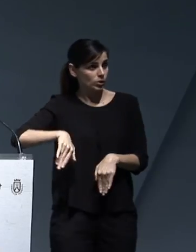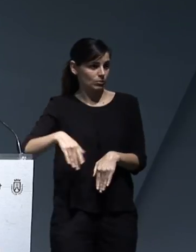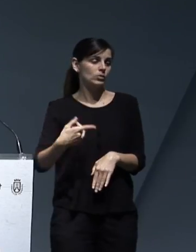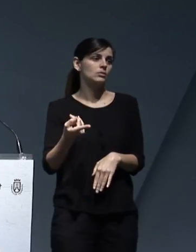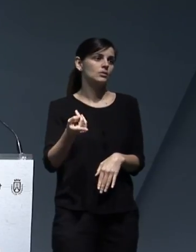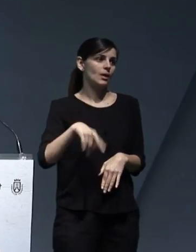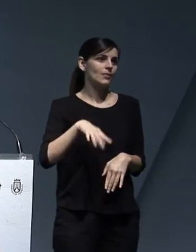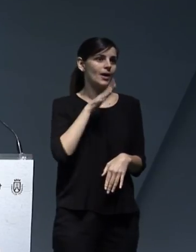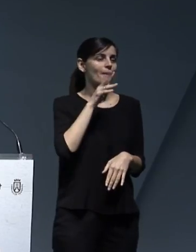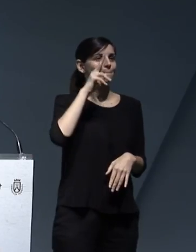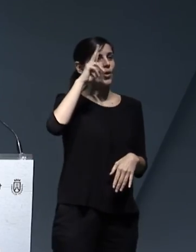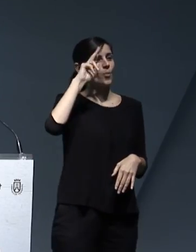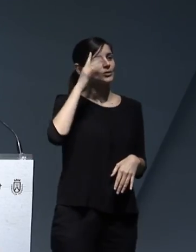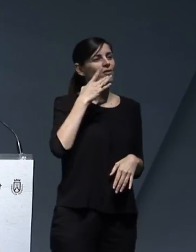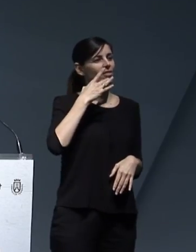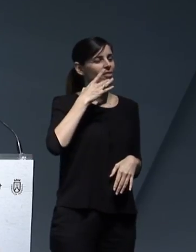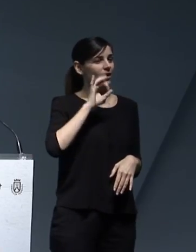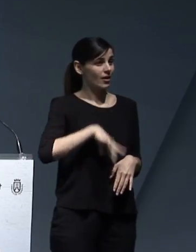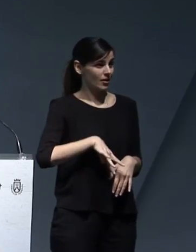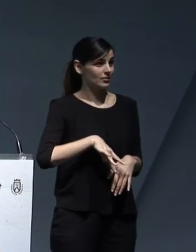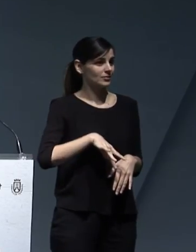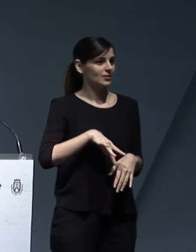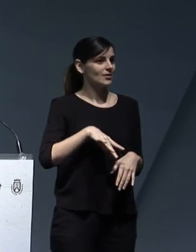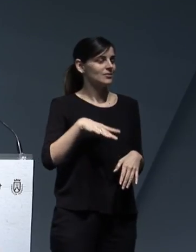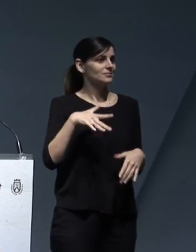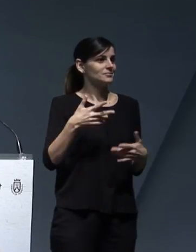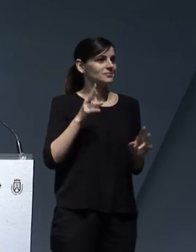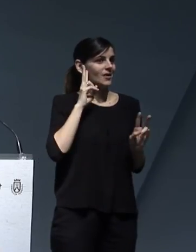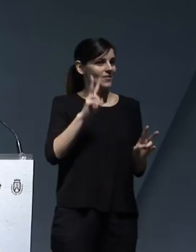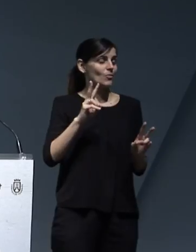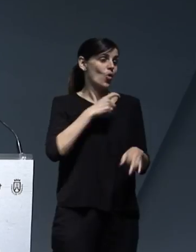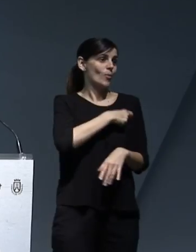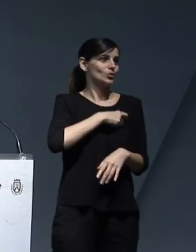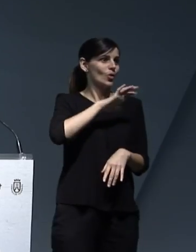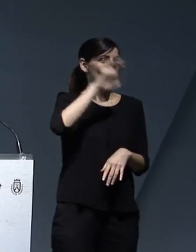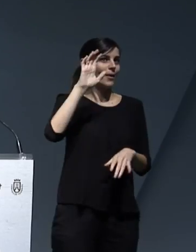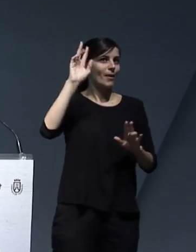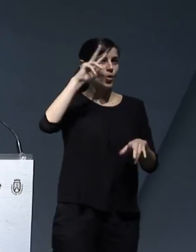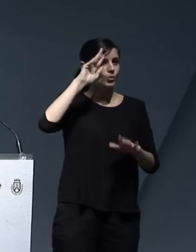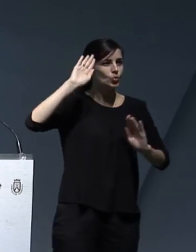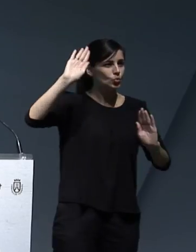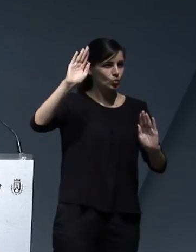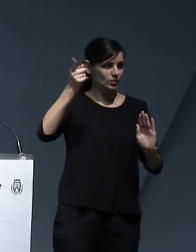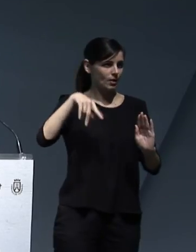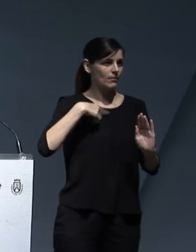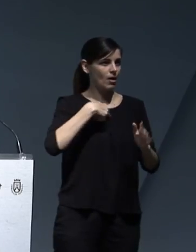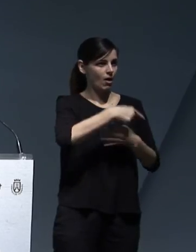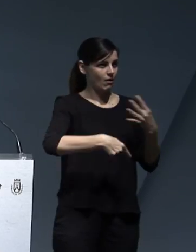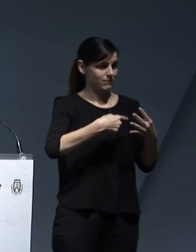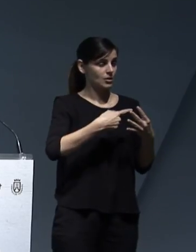y por último, la preocupación de la maquinaria de la Comisión Europea.